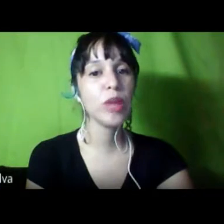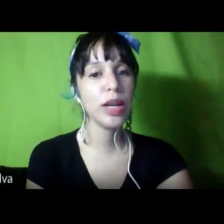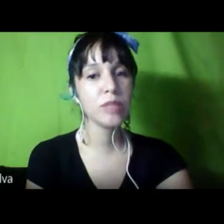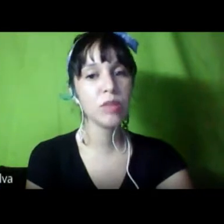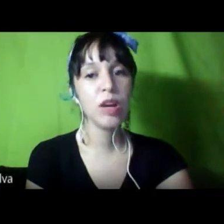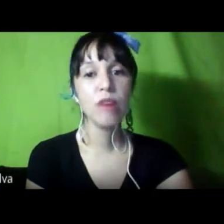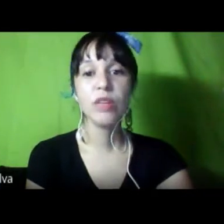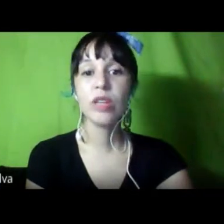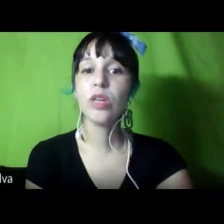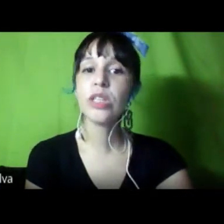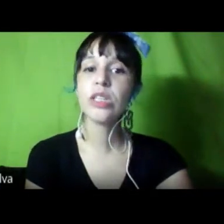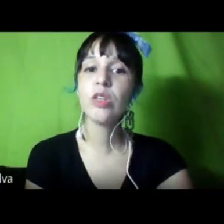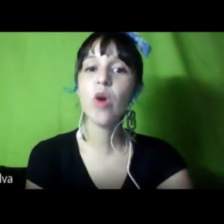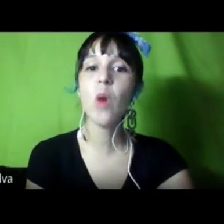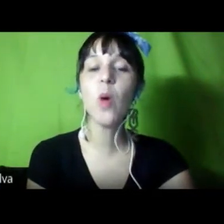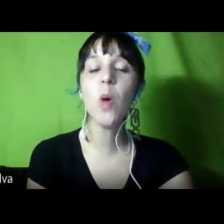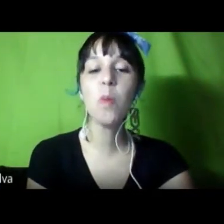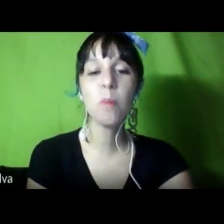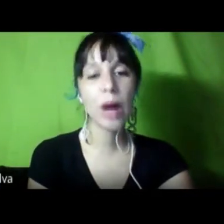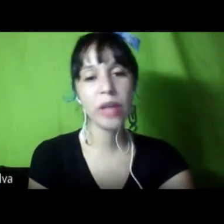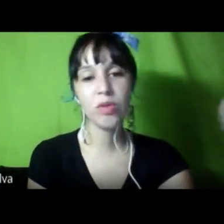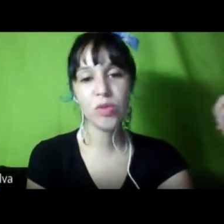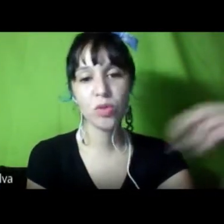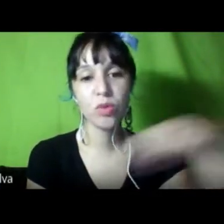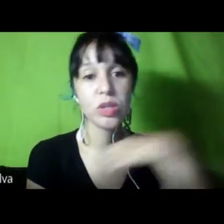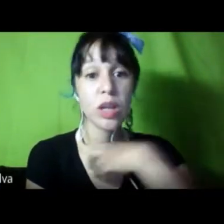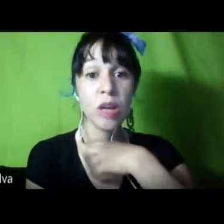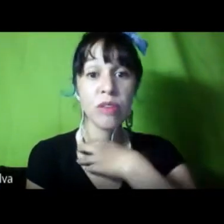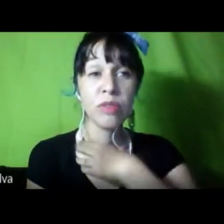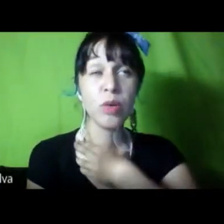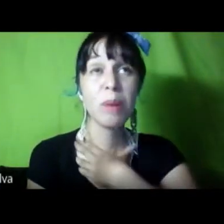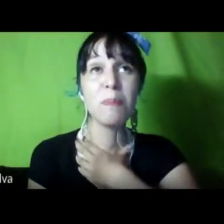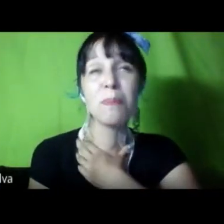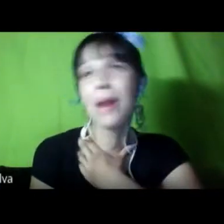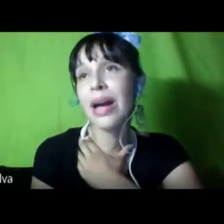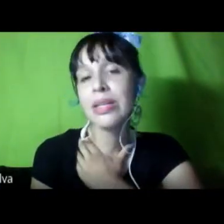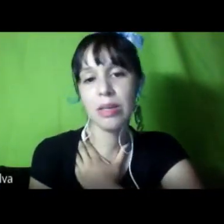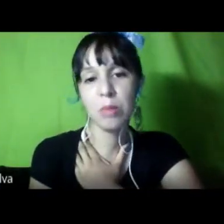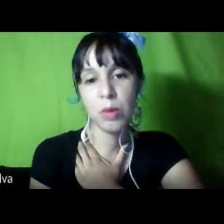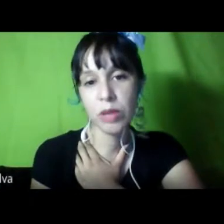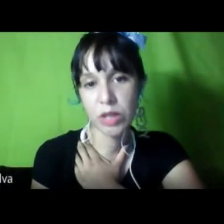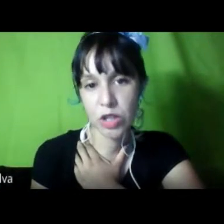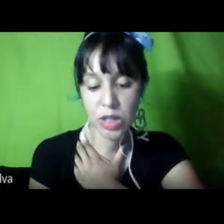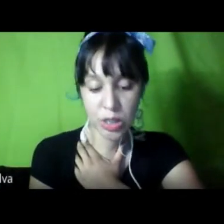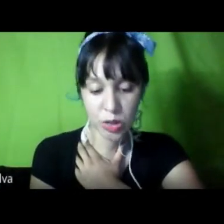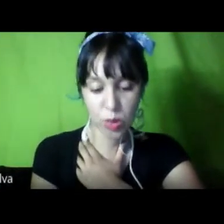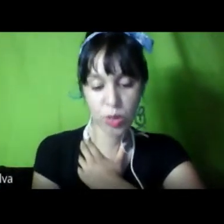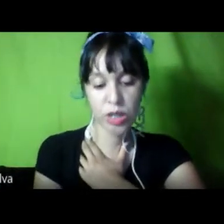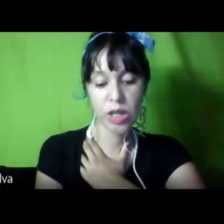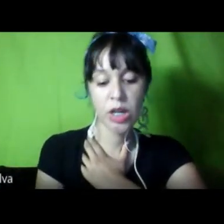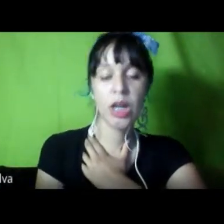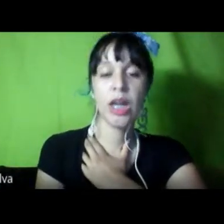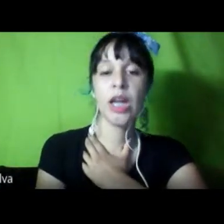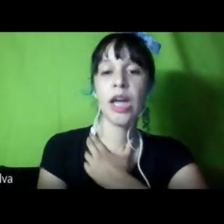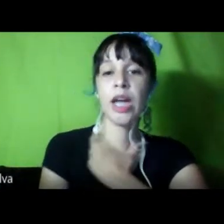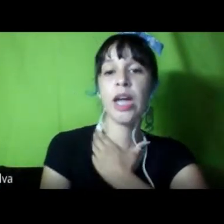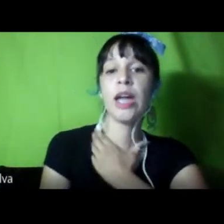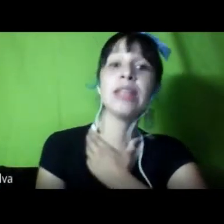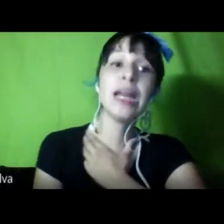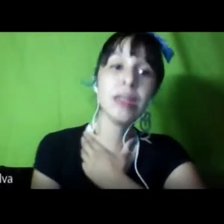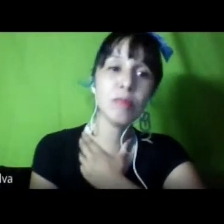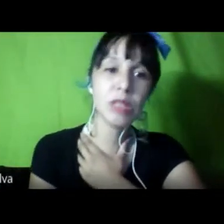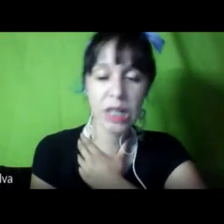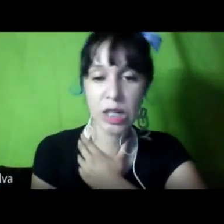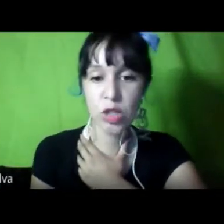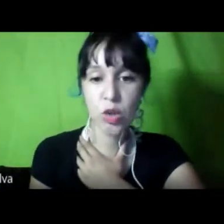do oralismo, ficando conhecido como o pai dos surdos. Ele foi a figura mais importante na história